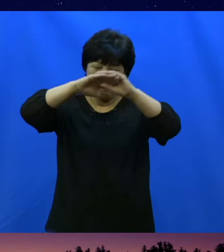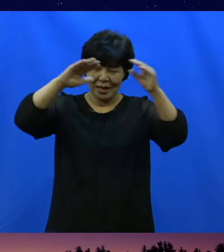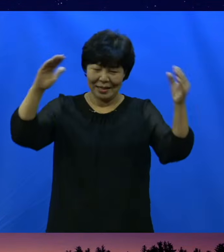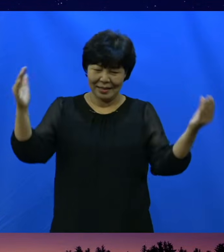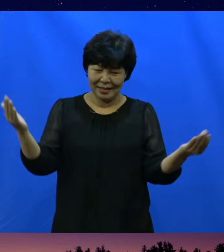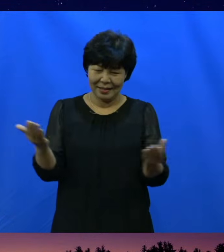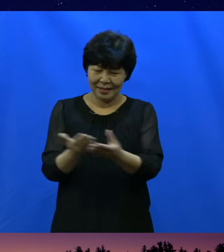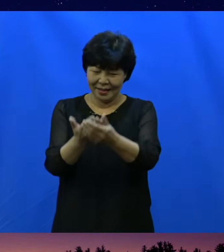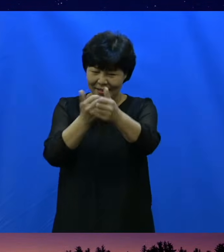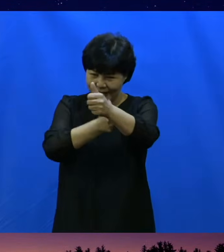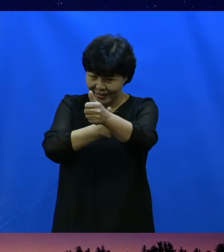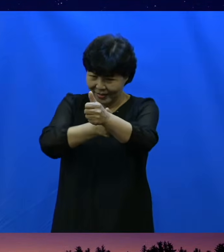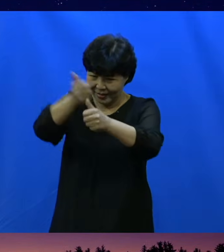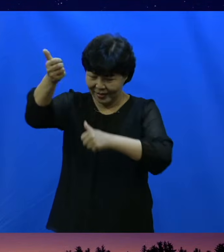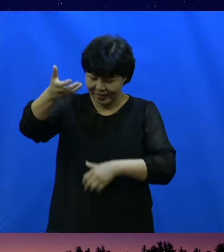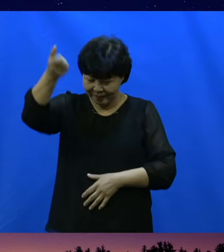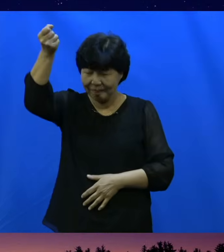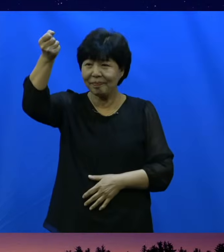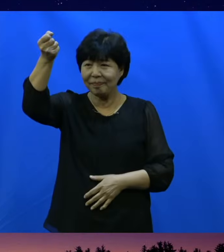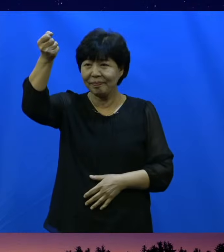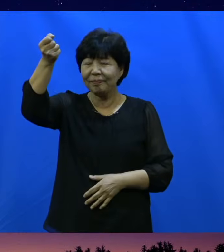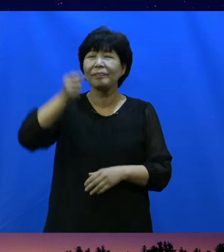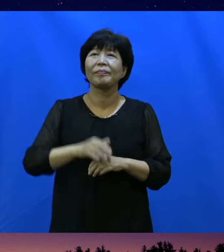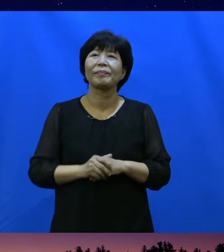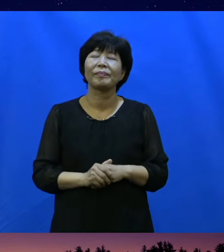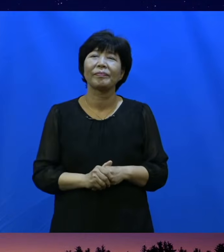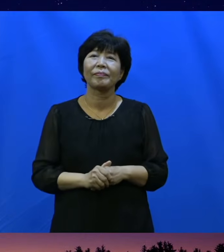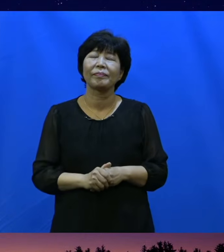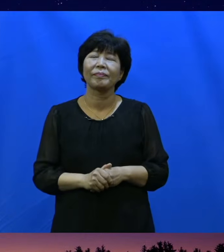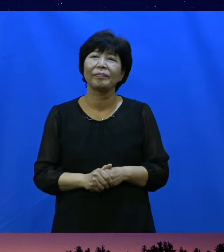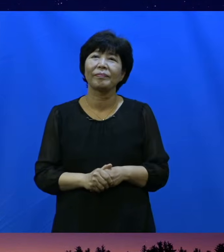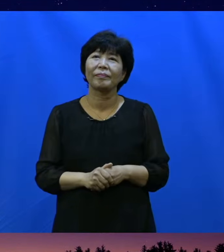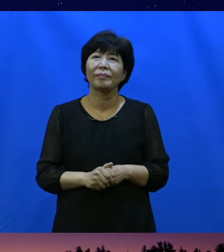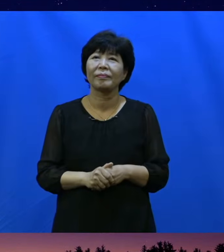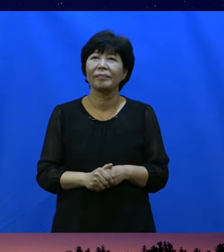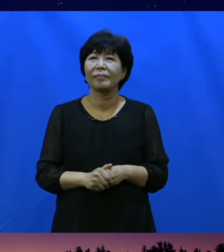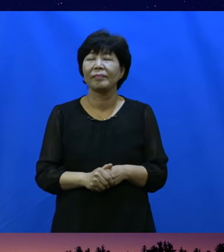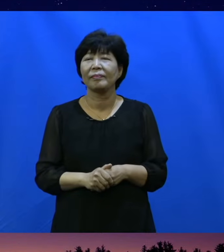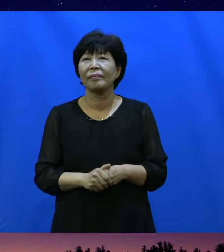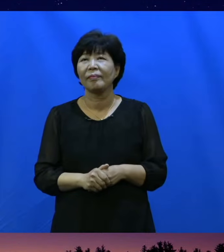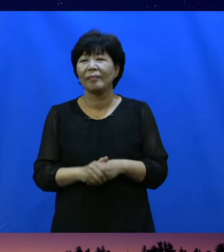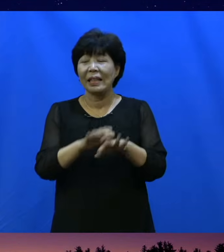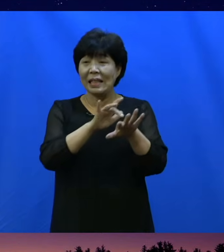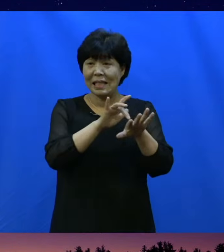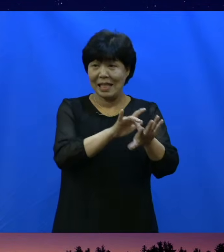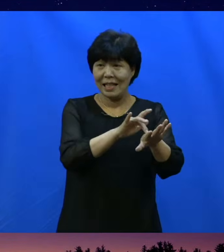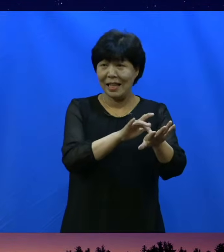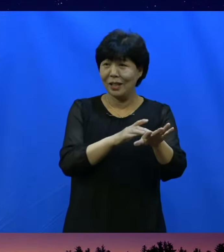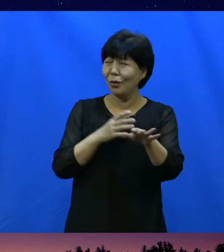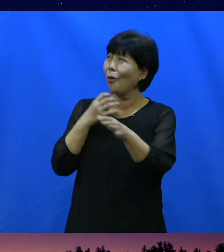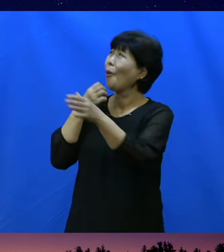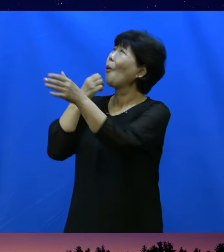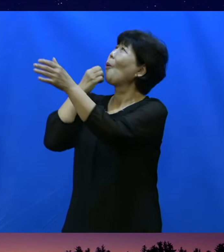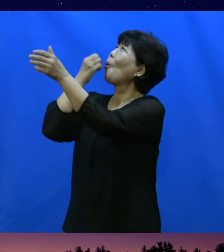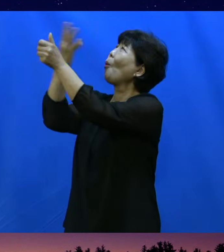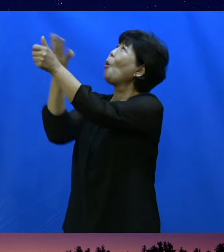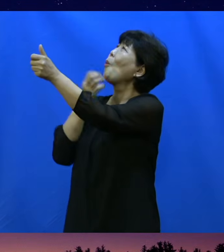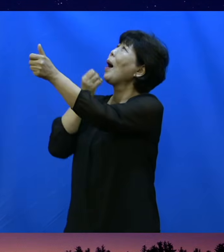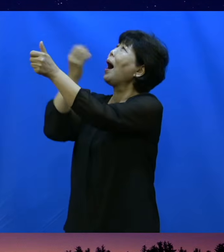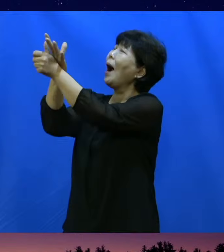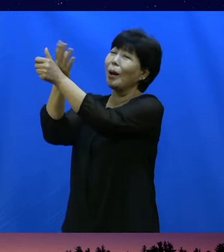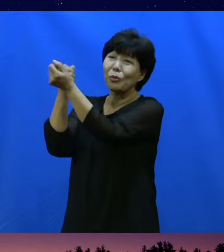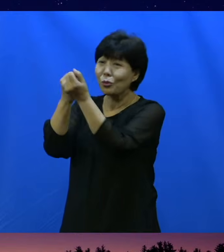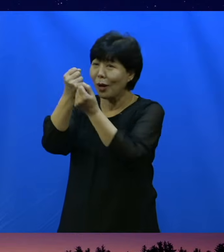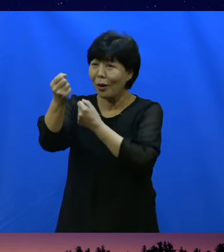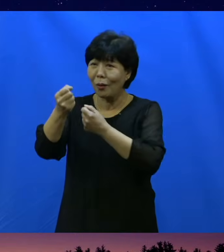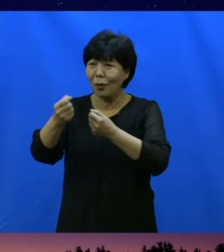십자가가 승리의 상징인 거죠. 여러분, 사단이 아무리 고발해도 소용이 없습니다. 왜냐하면 예수께서